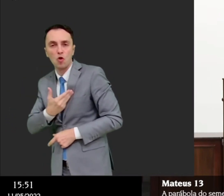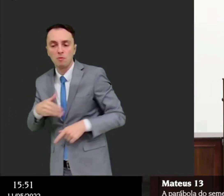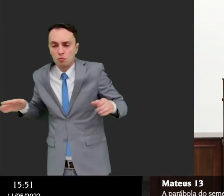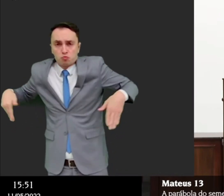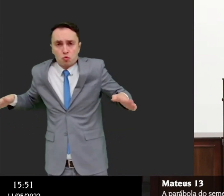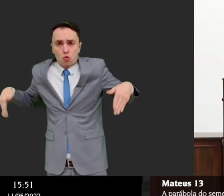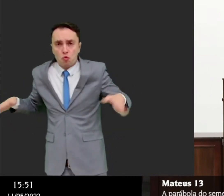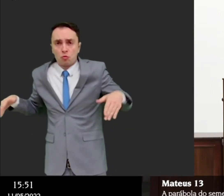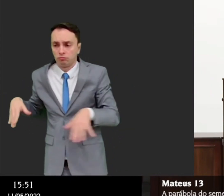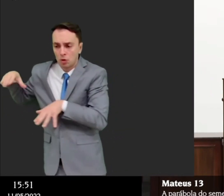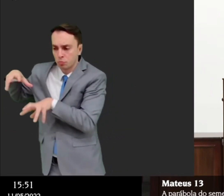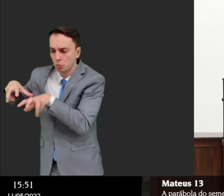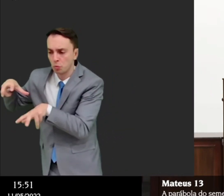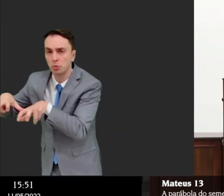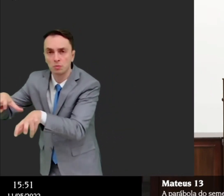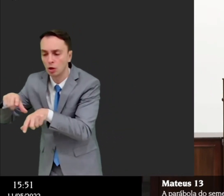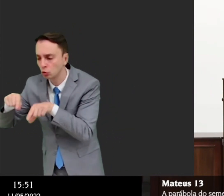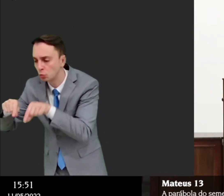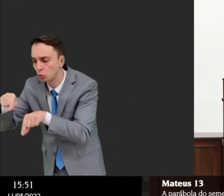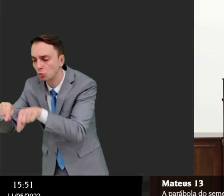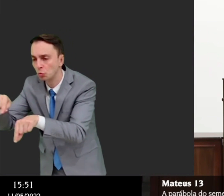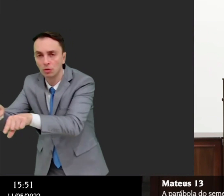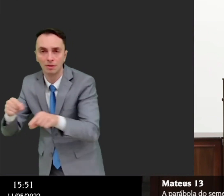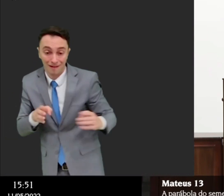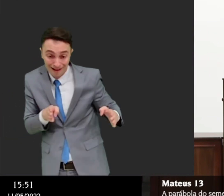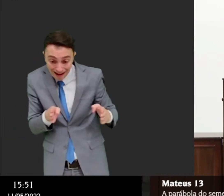pegar o seu fruto,